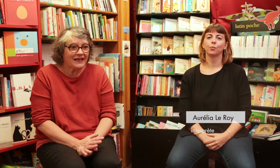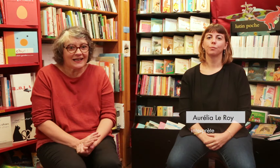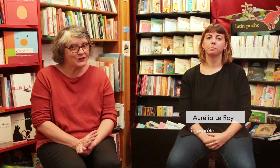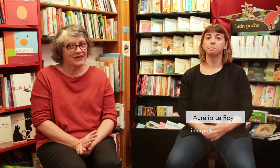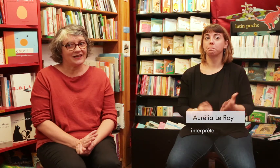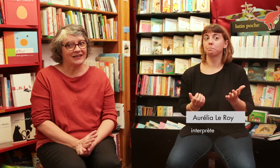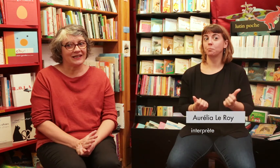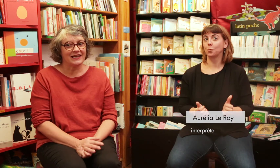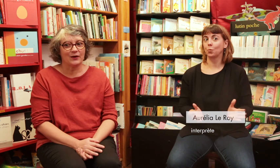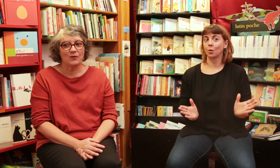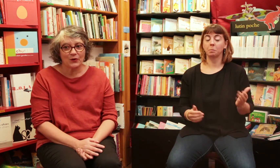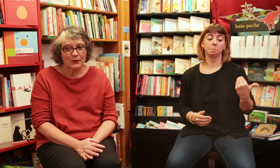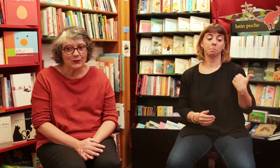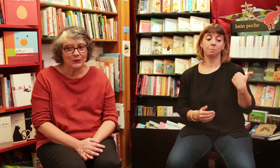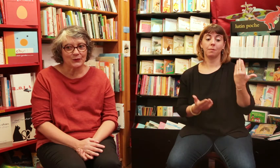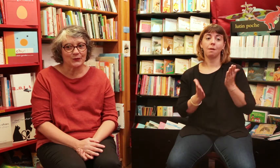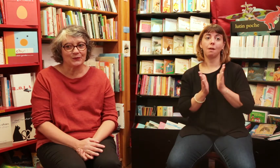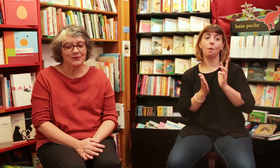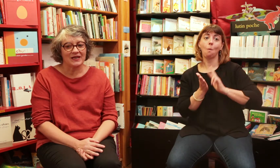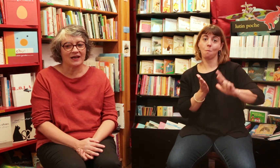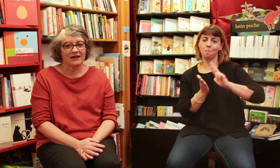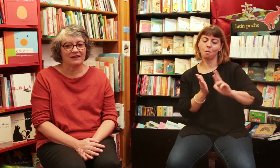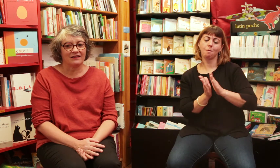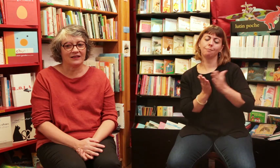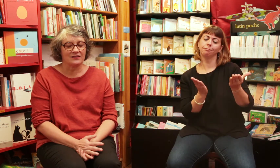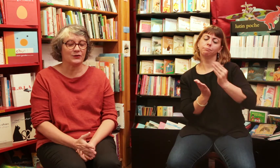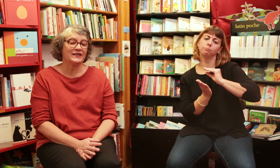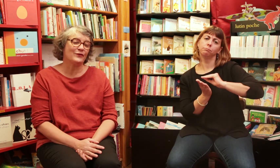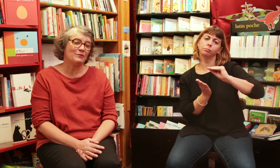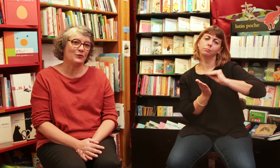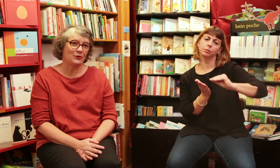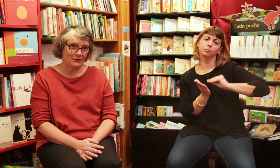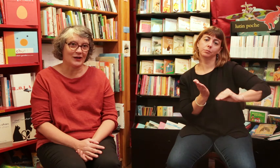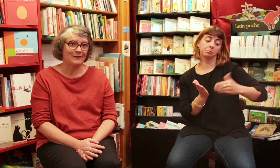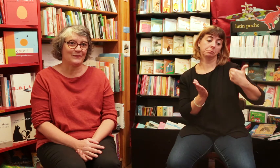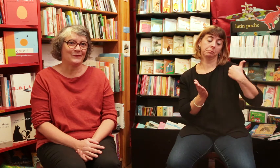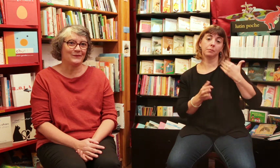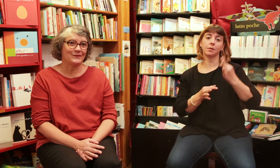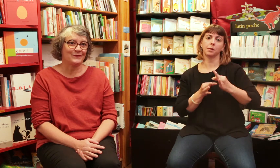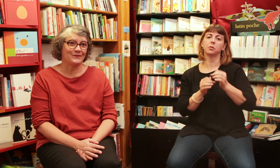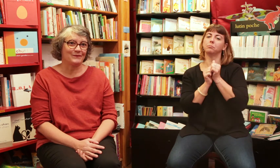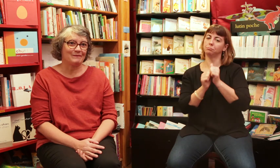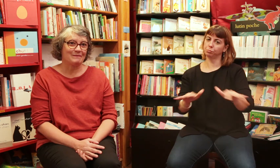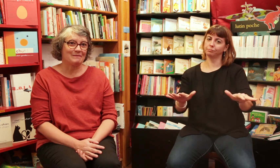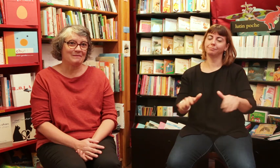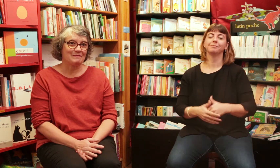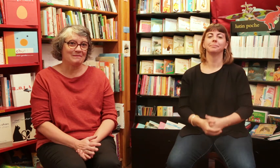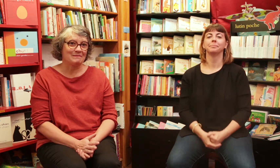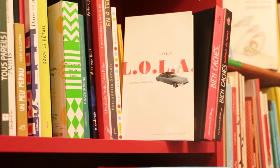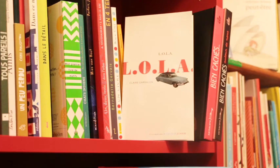voilà, et là j'ai écrit un roman qui est sorti en septembre. Voilà.